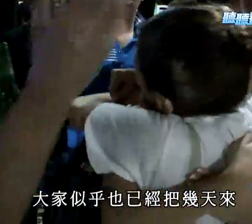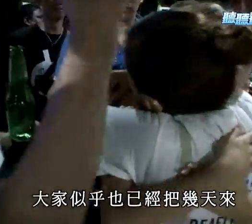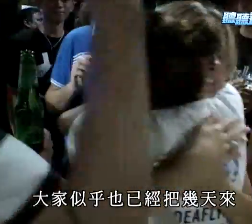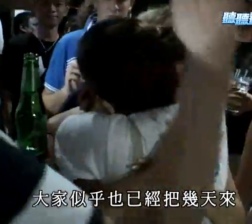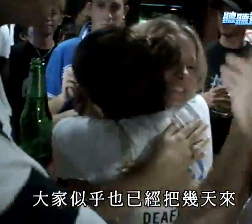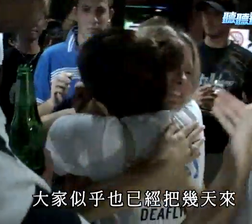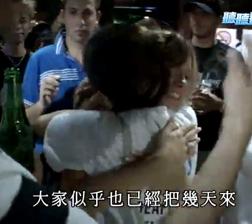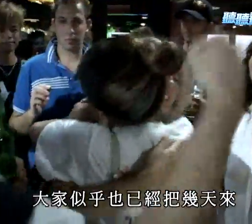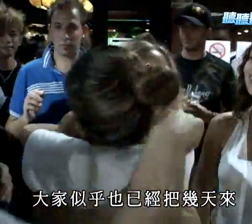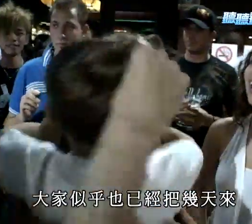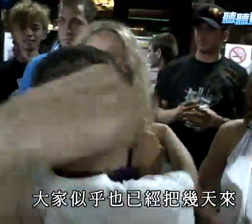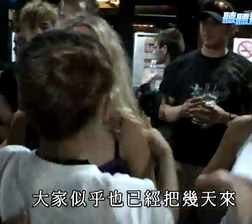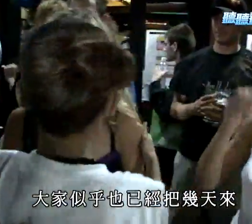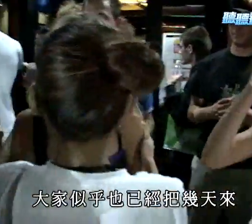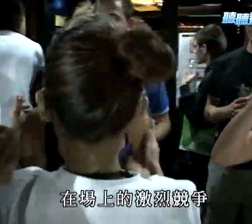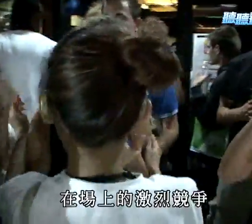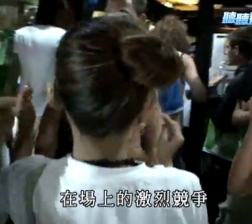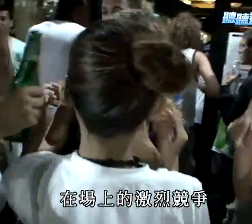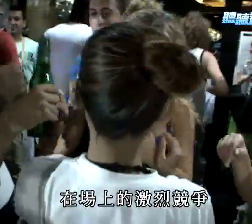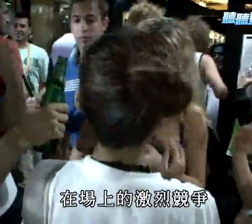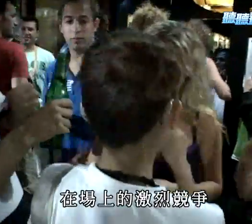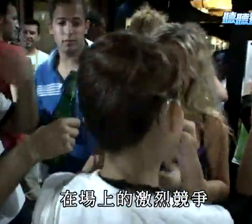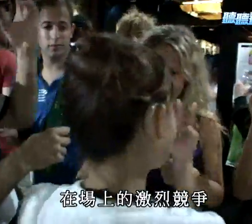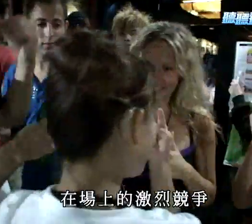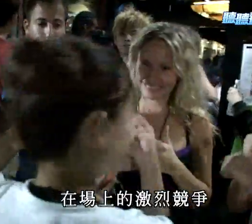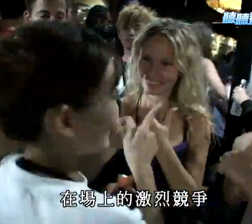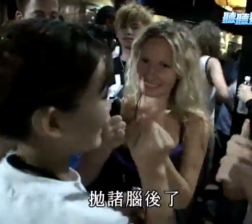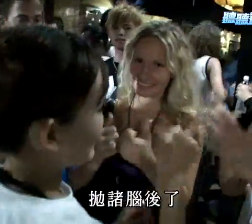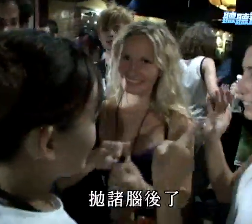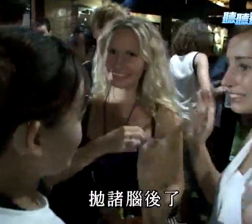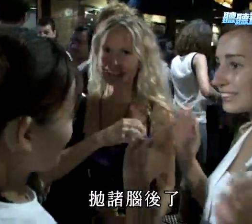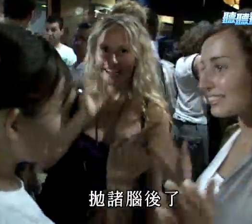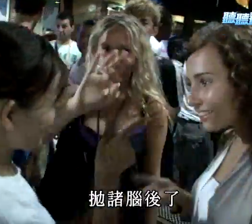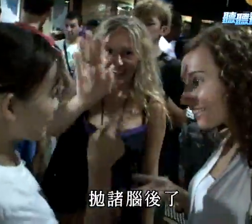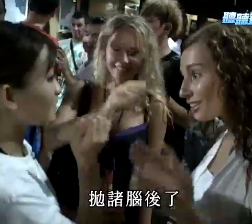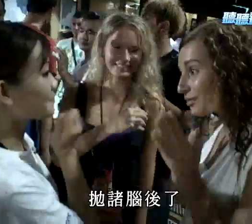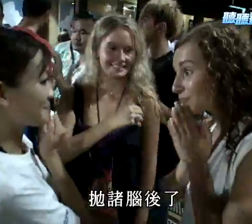乎也已经把几天来在场上的激烈竞争抛诸脑后了呢。